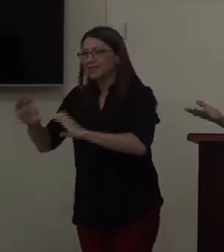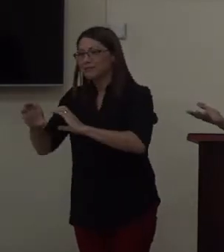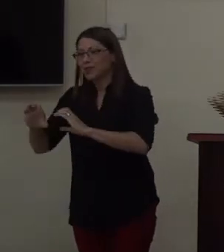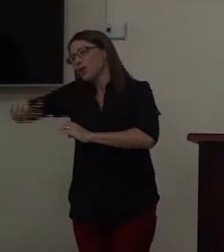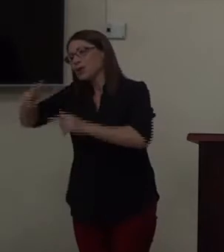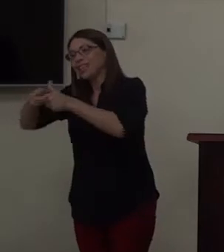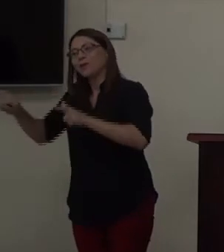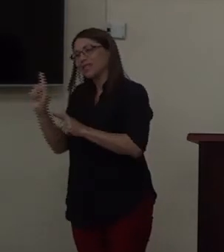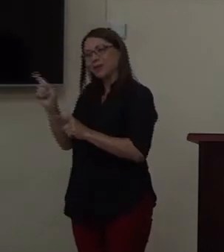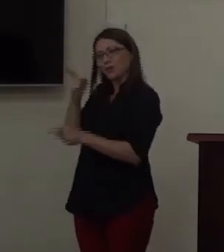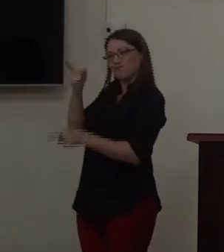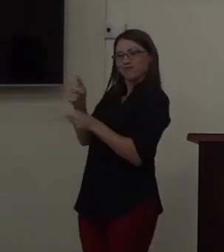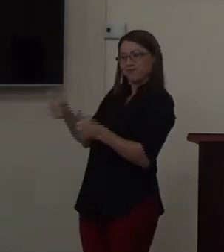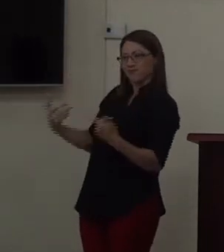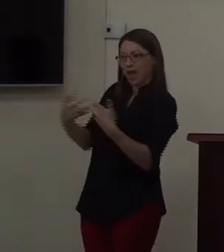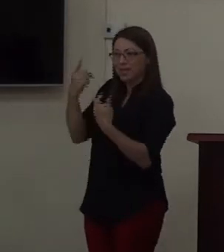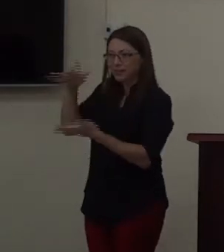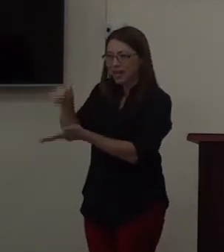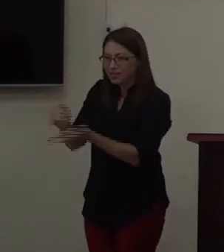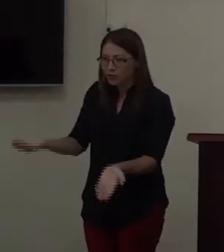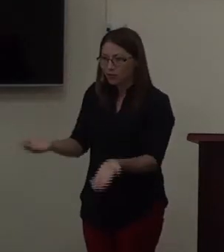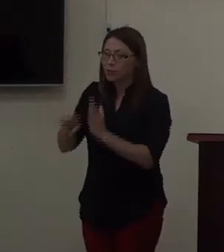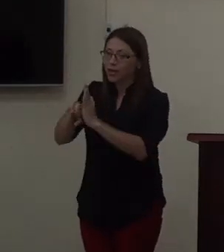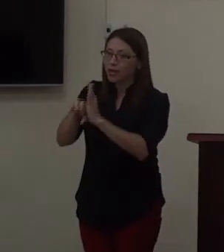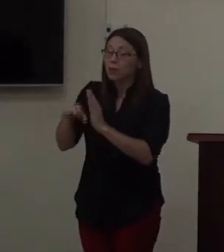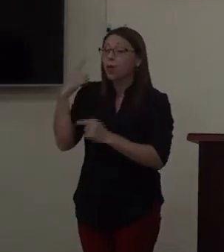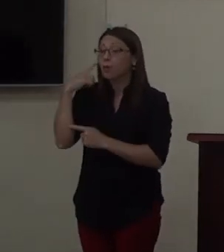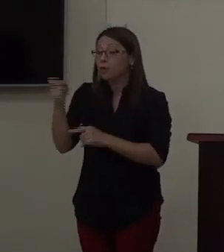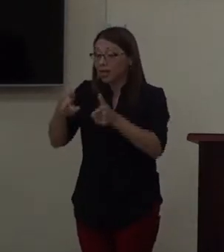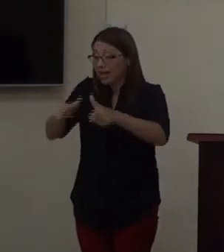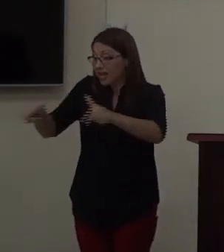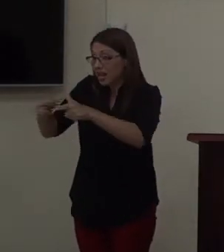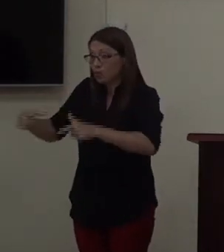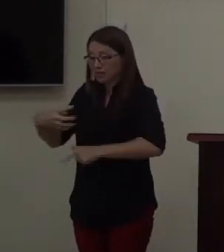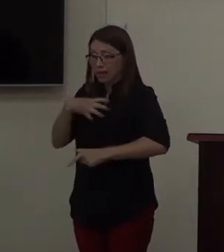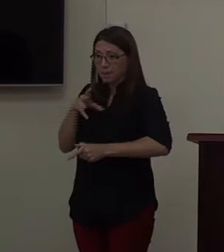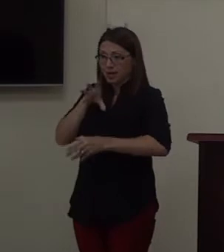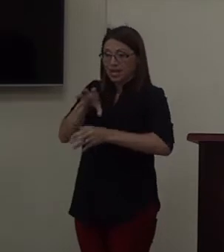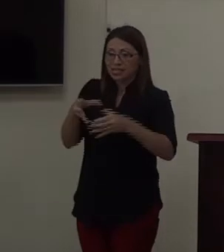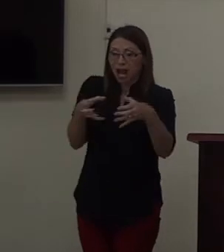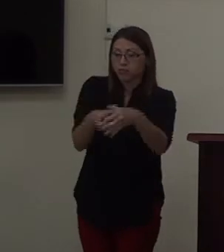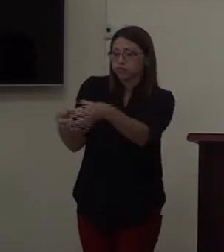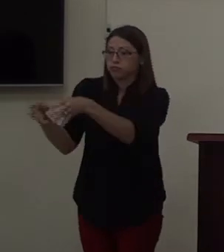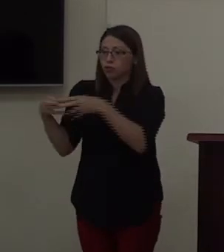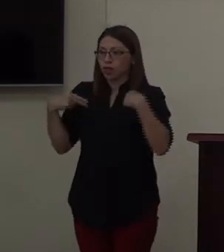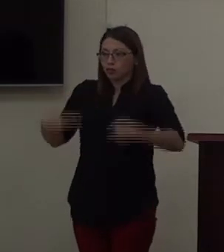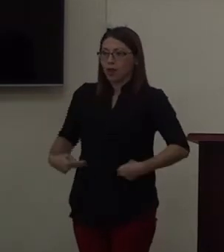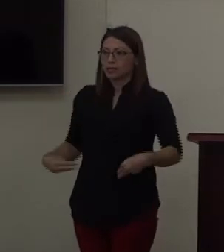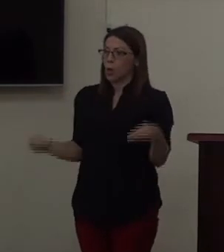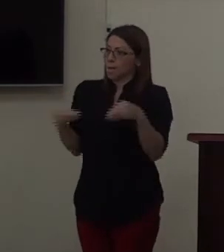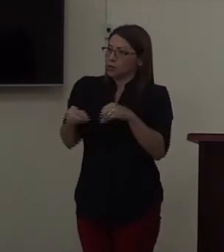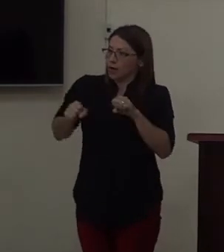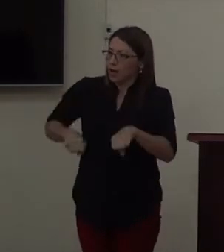para eso. Porque claro, las lenguas que pertenecen a sociedades humanas con mayor capacidad,